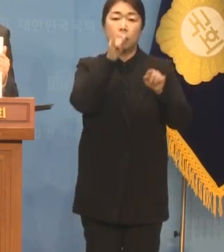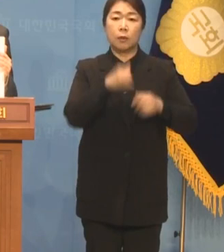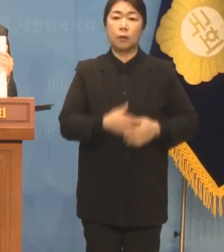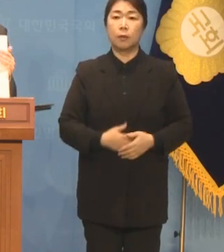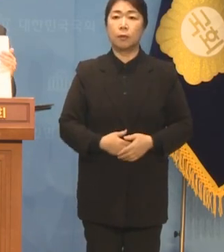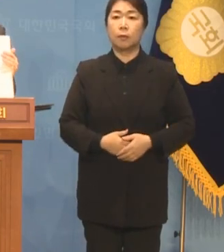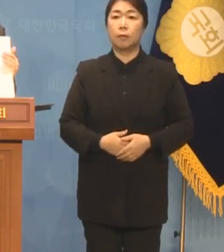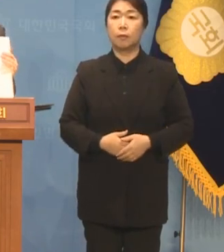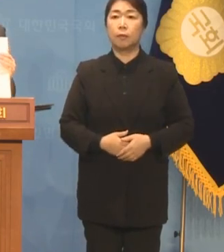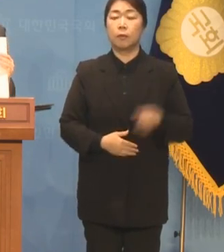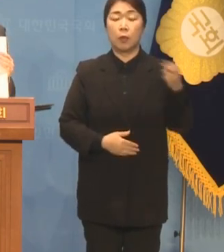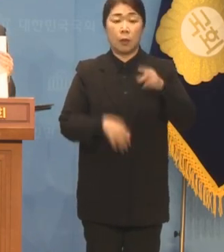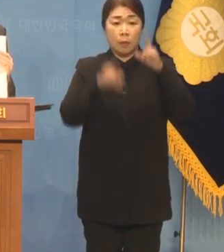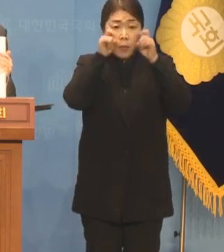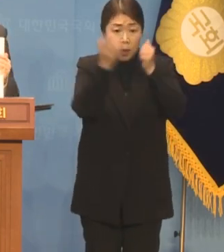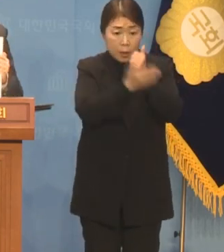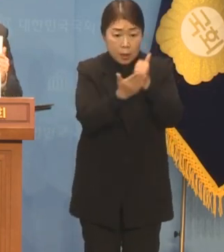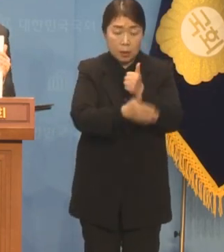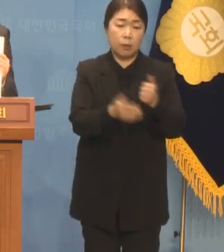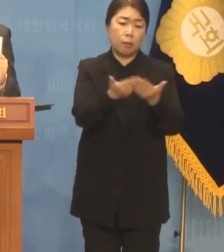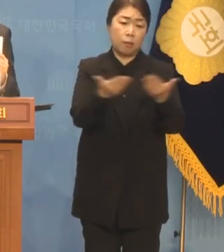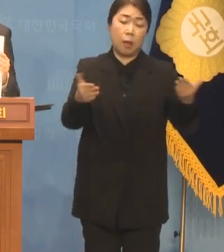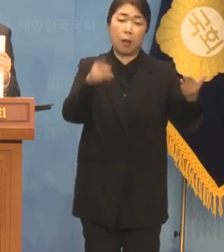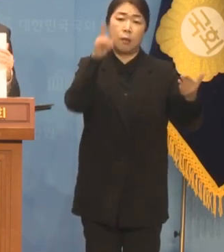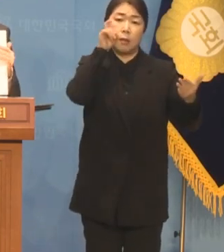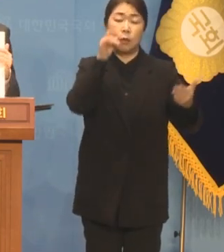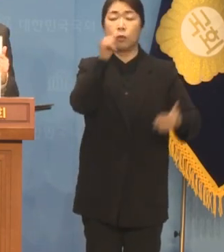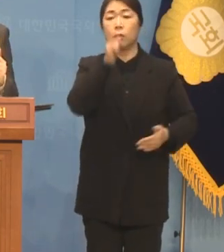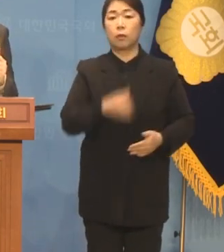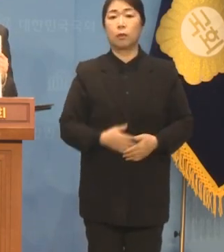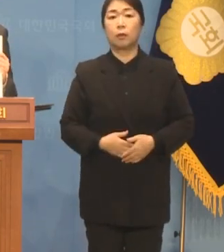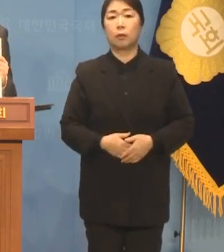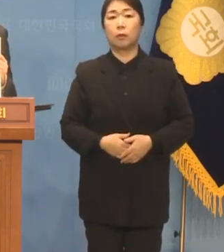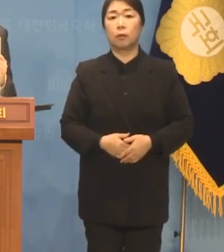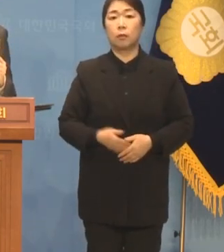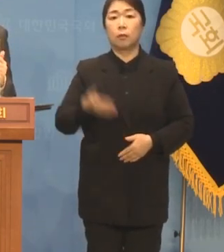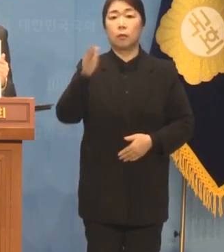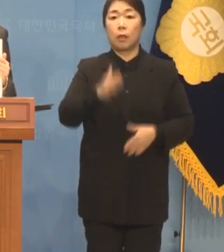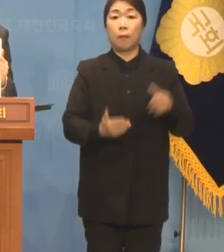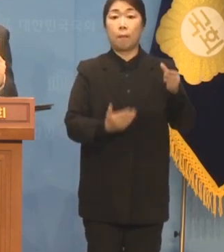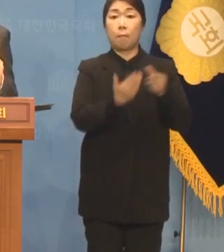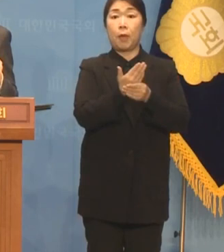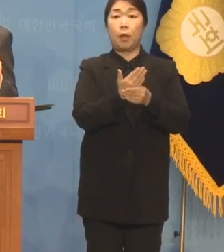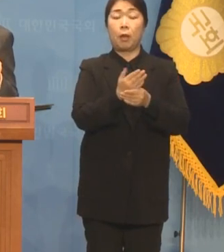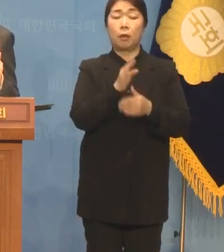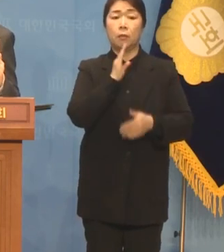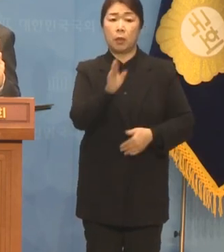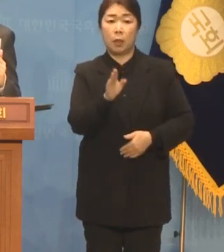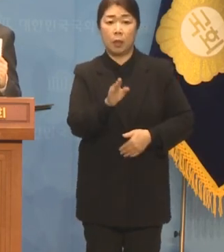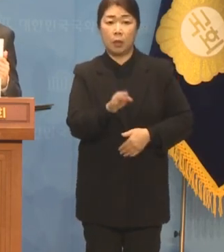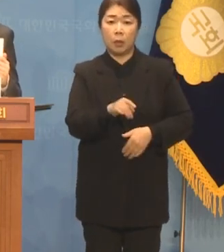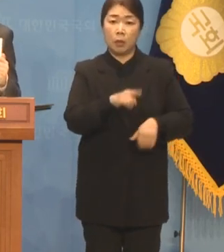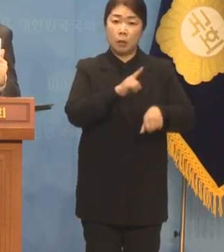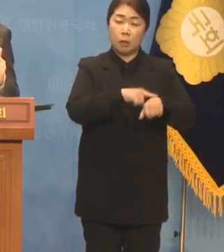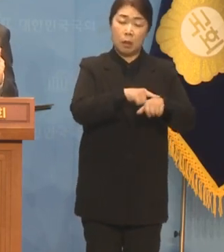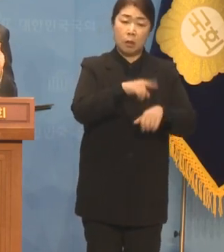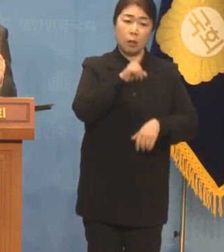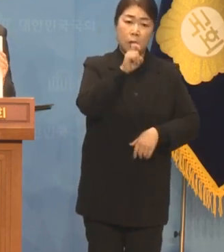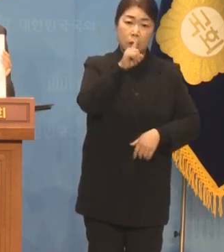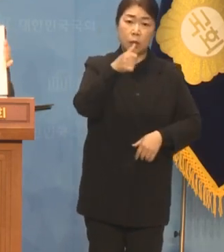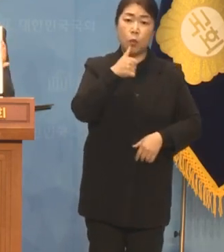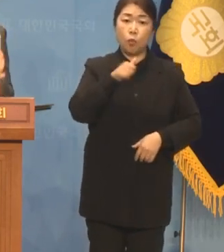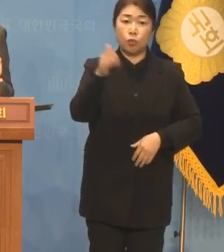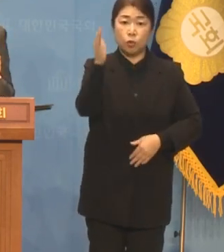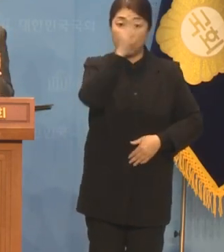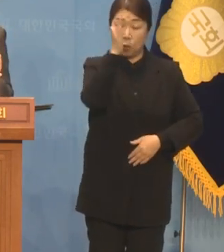있습니다. 그리고 그것을 찍은 사진들도 있고요. 그런데 사건 발생 직후 11시 5분 전후